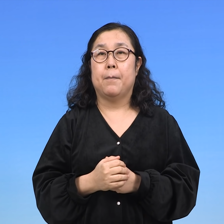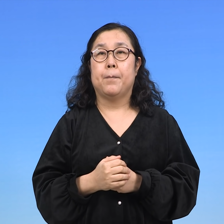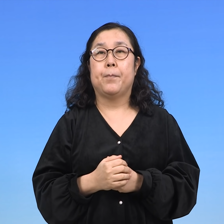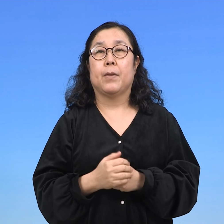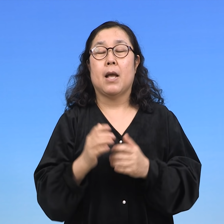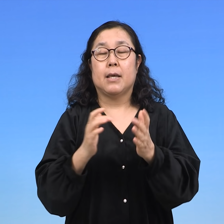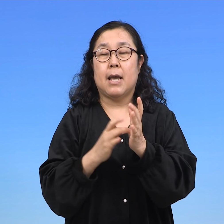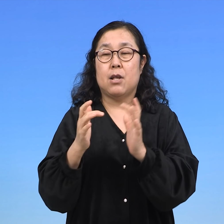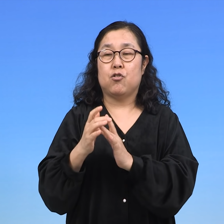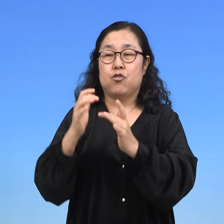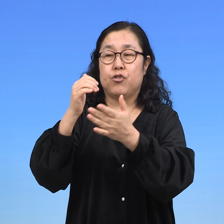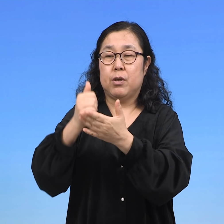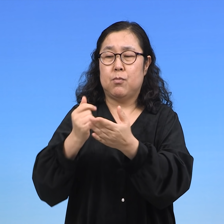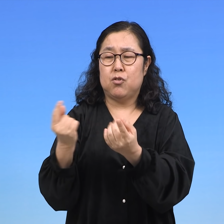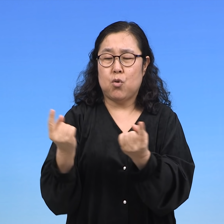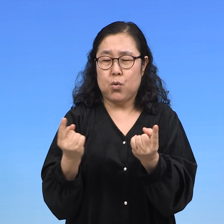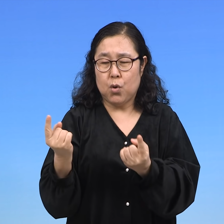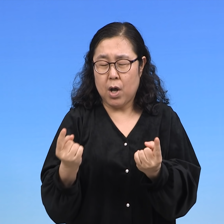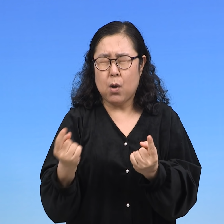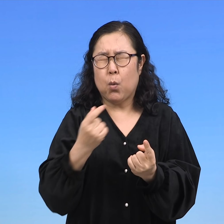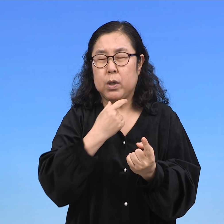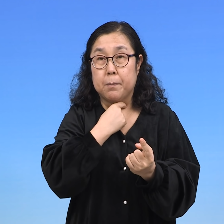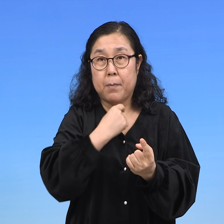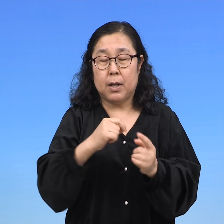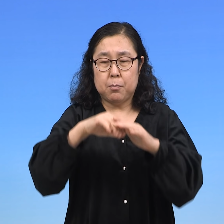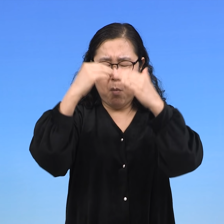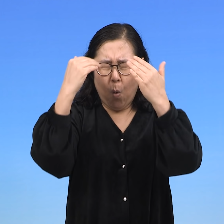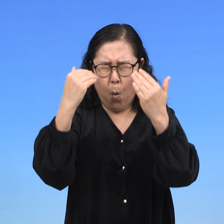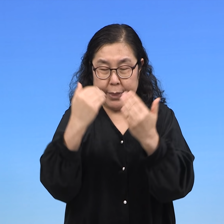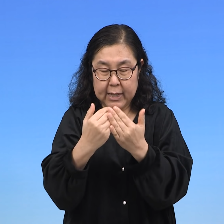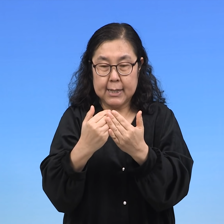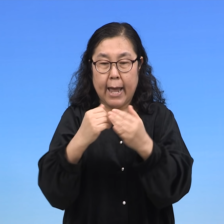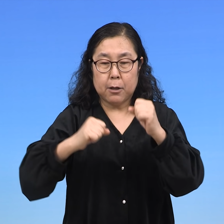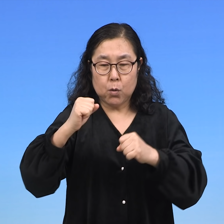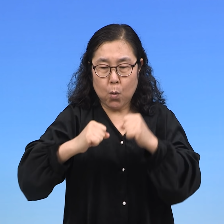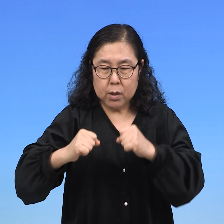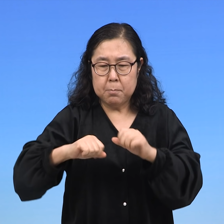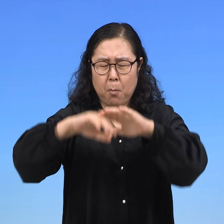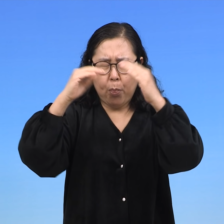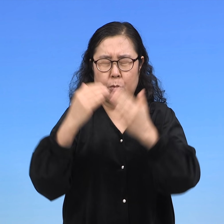여러분, 예수님을 조종하려는 모든 시도는 다 악한 겁니다.